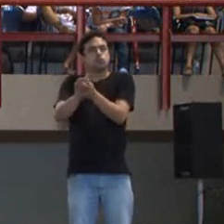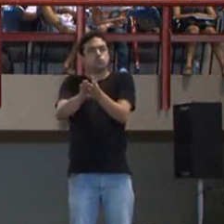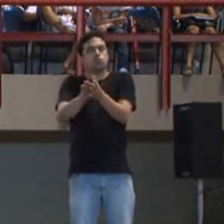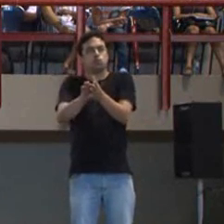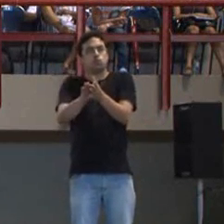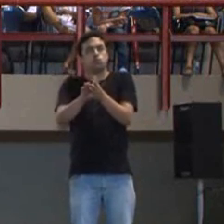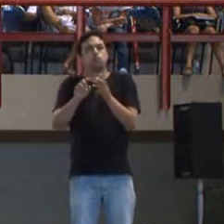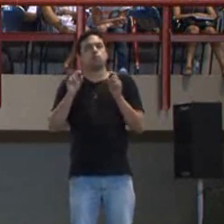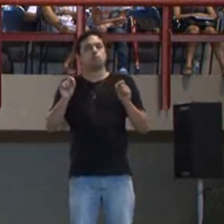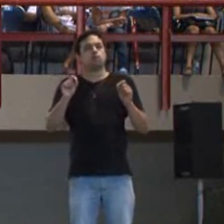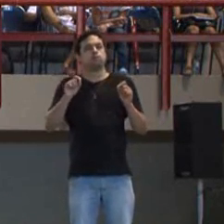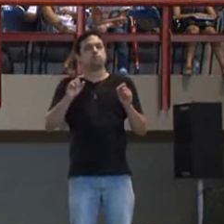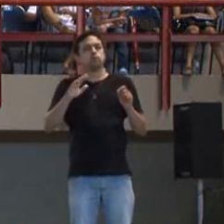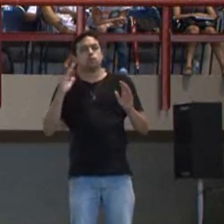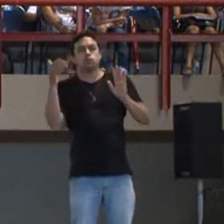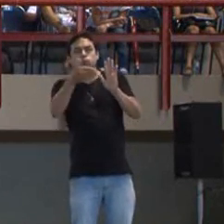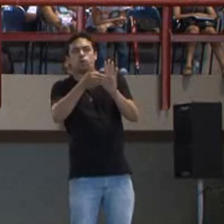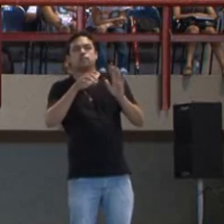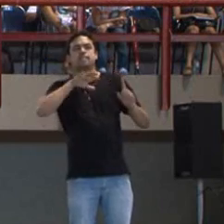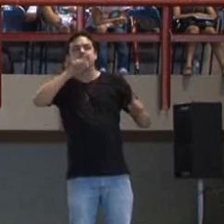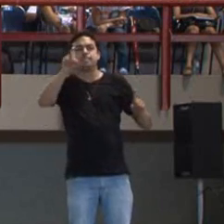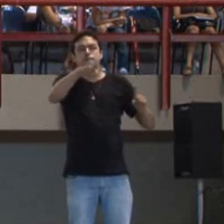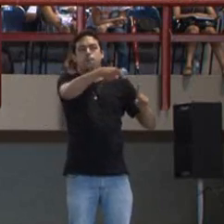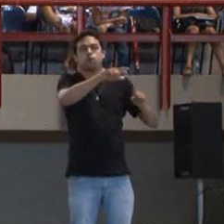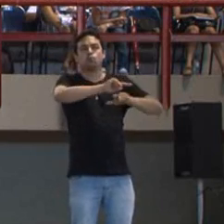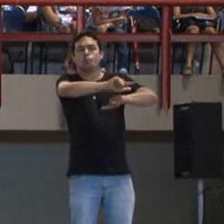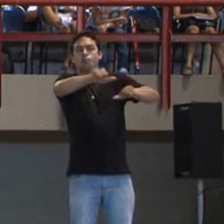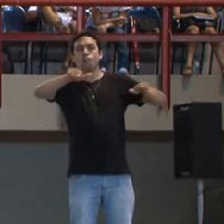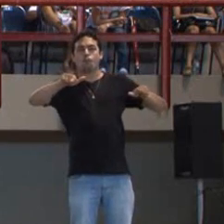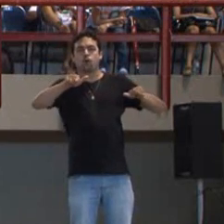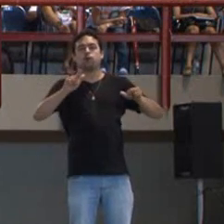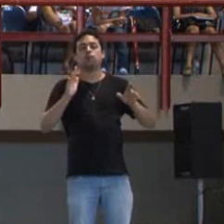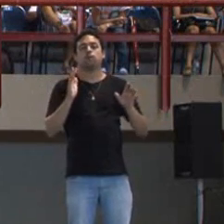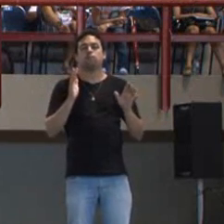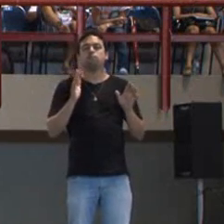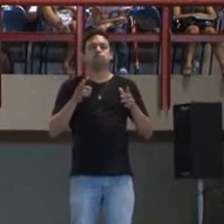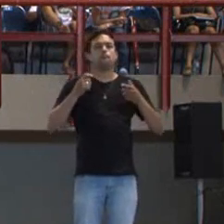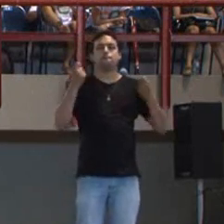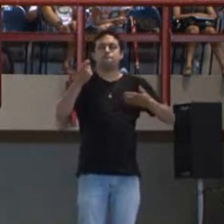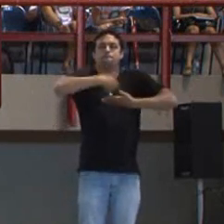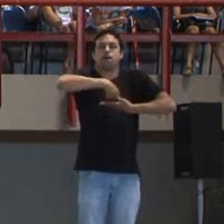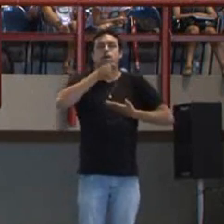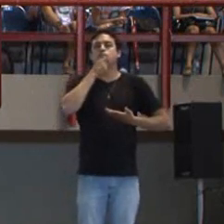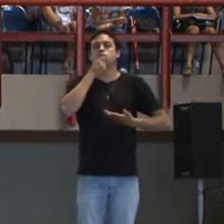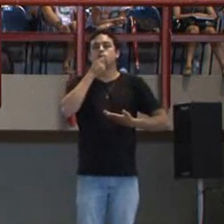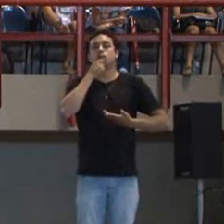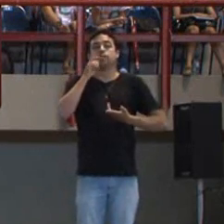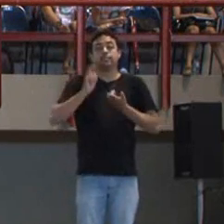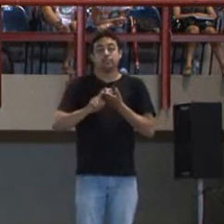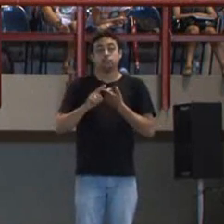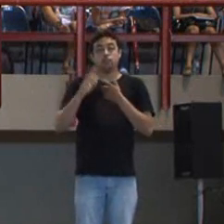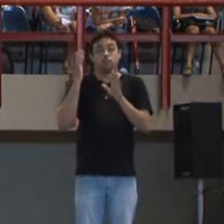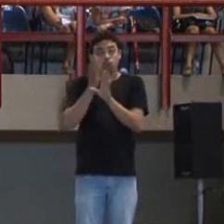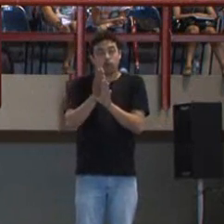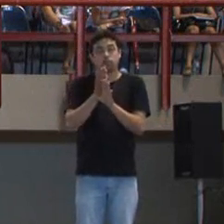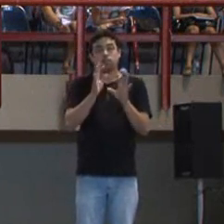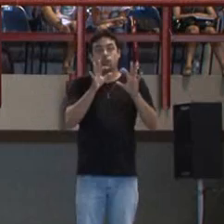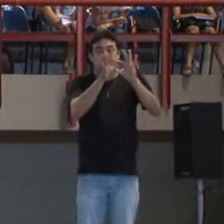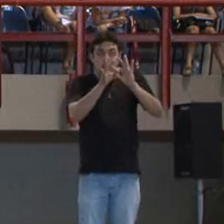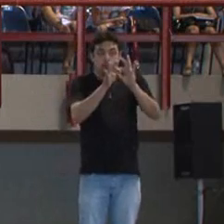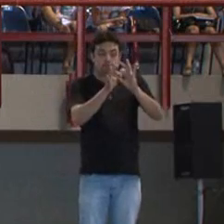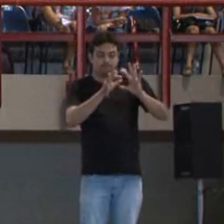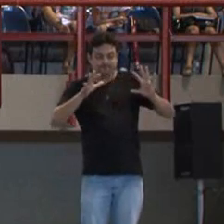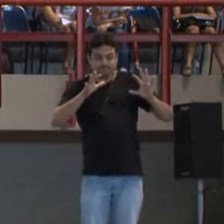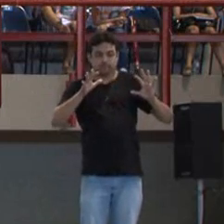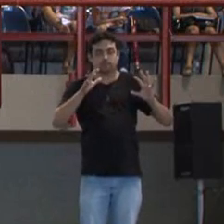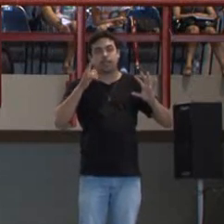isso, isentou todo mundo de impostos, por uma pressão enorme, que seria o fim da União Ibérica, se viu